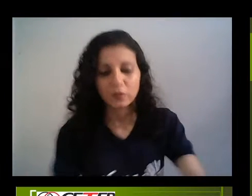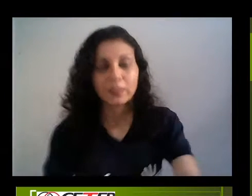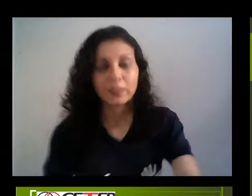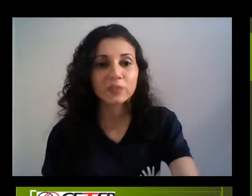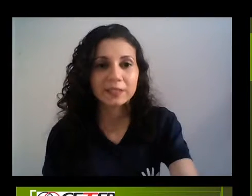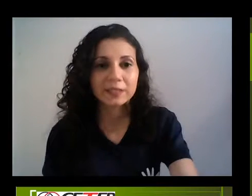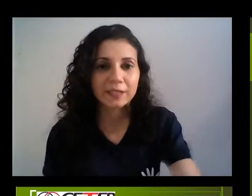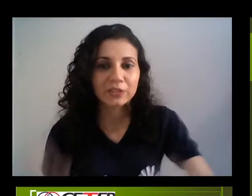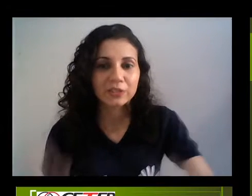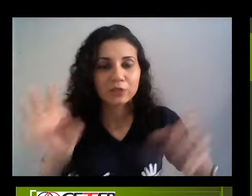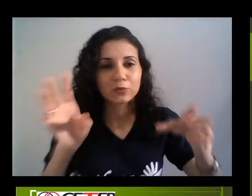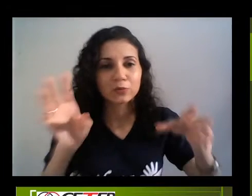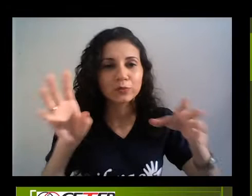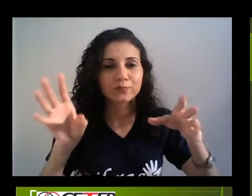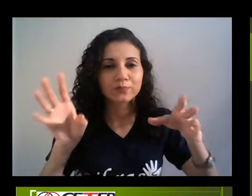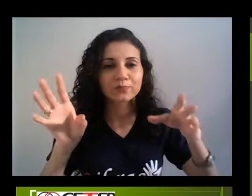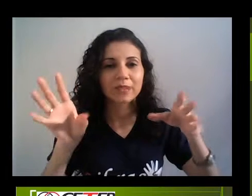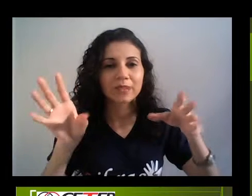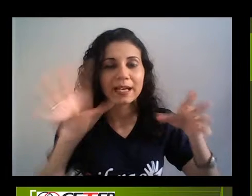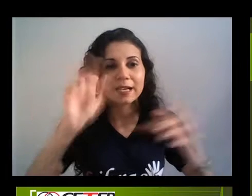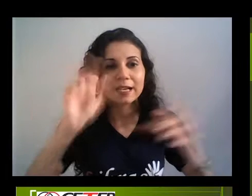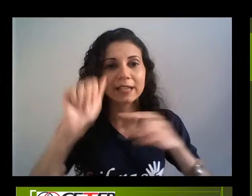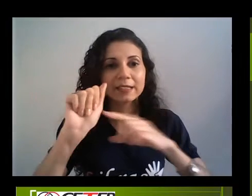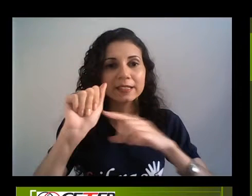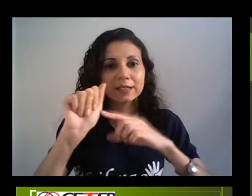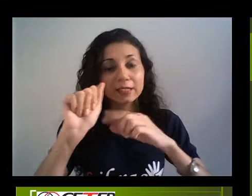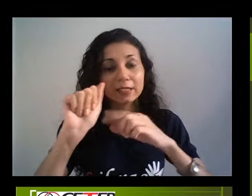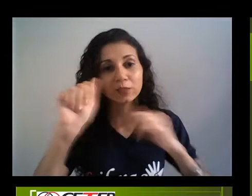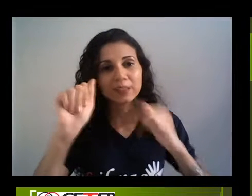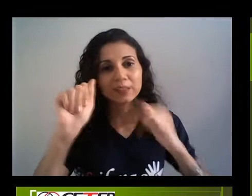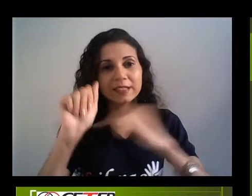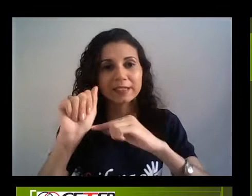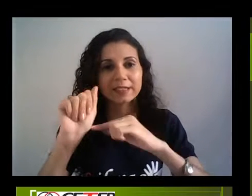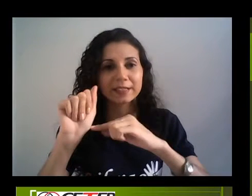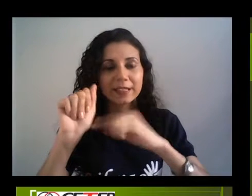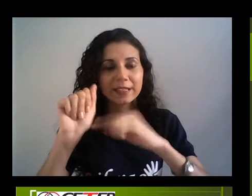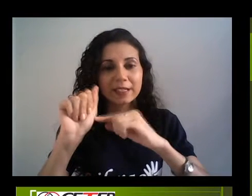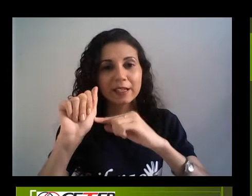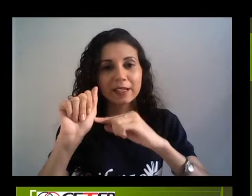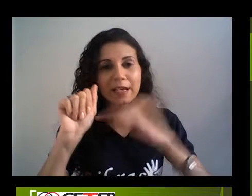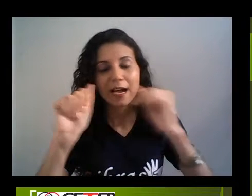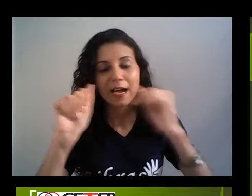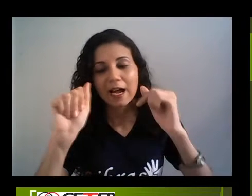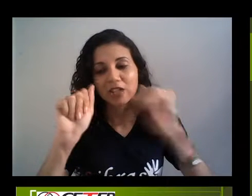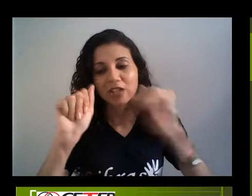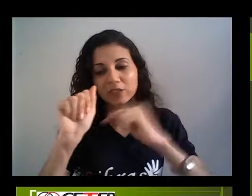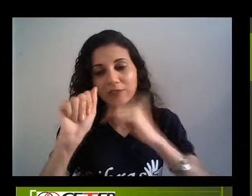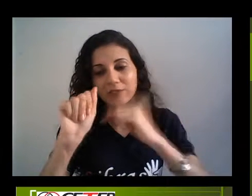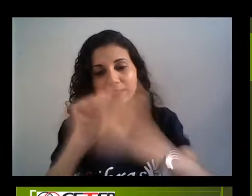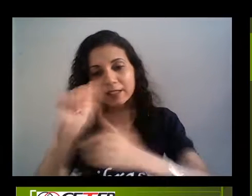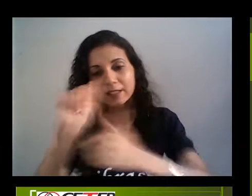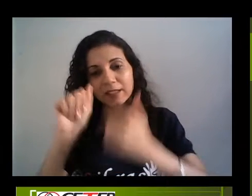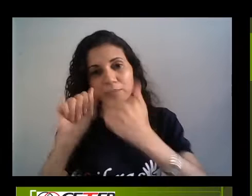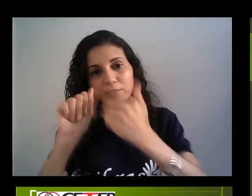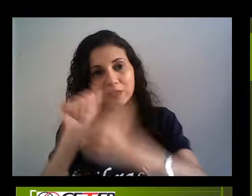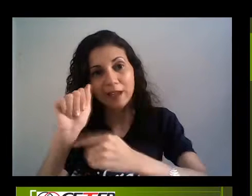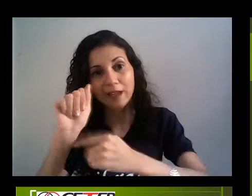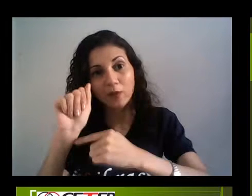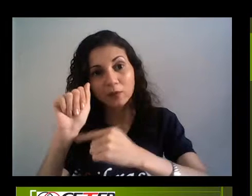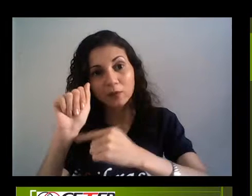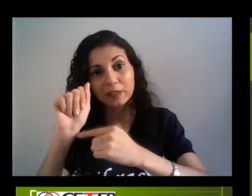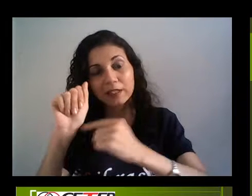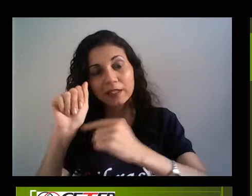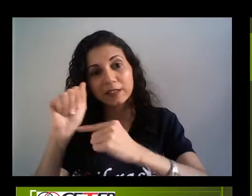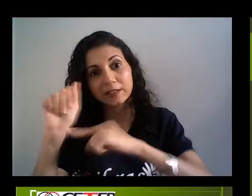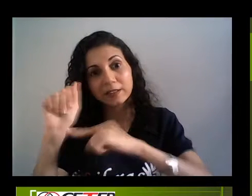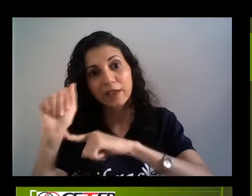um empréstimo assim, a questão da questão das letras, né, que a gente faz aqui o sinal